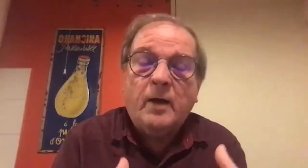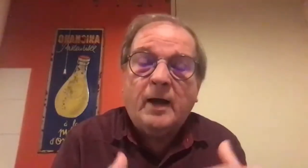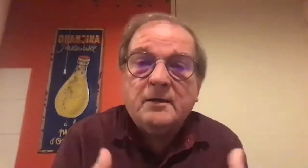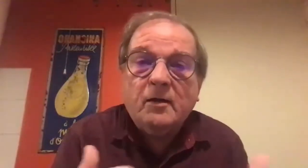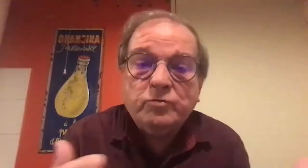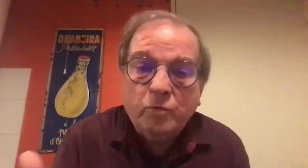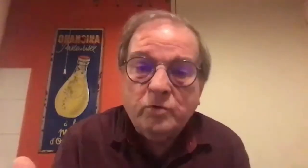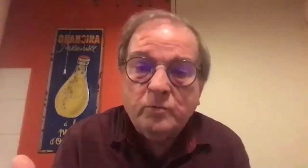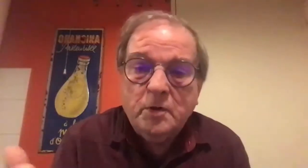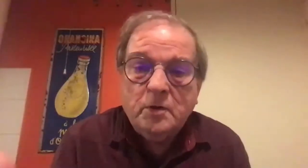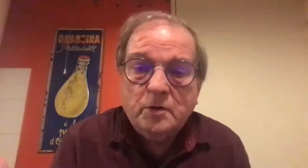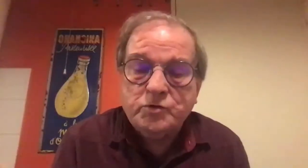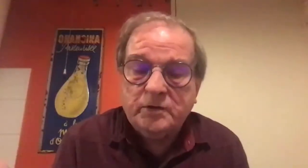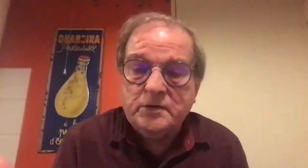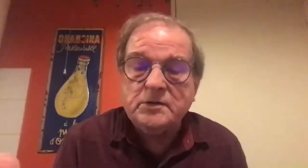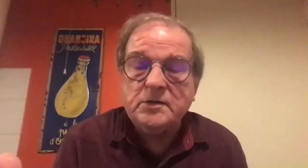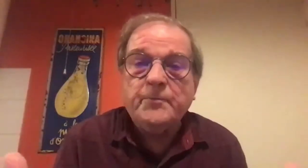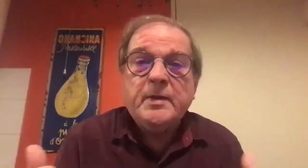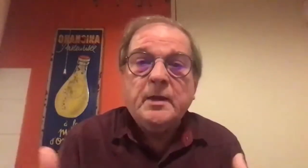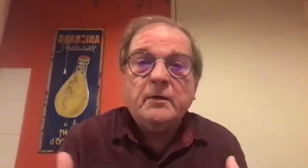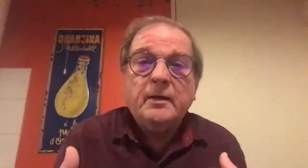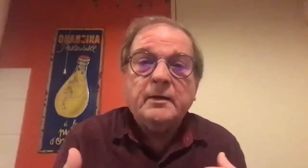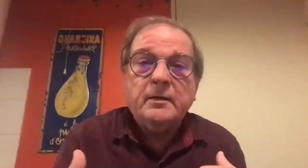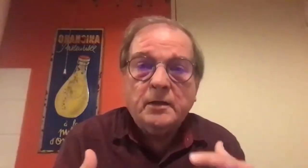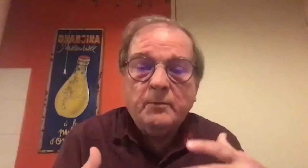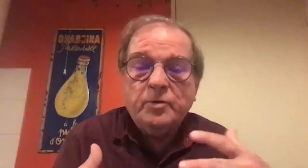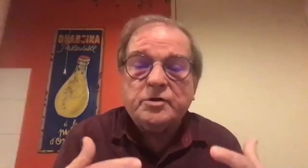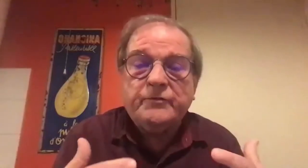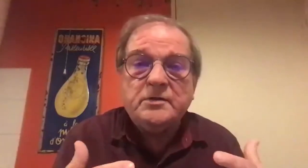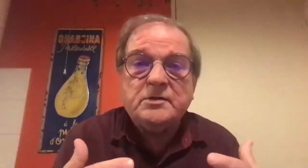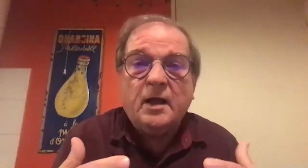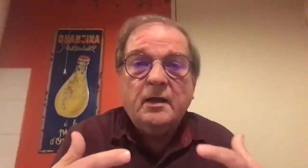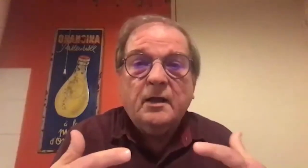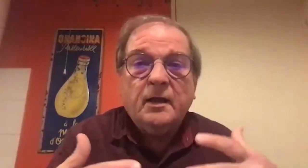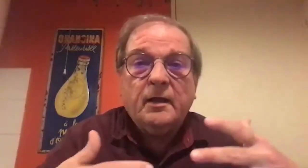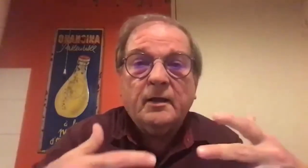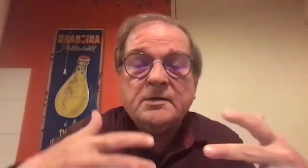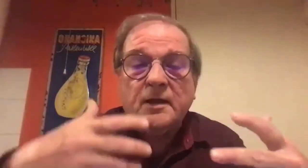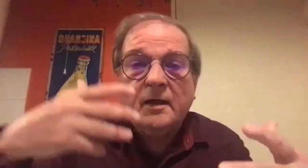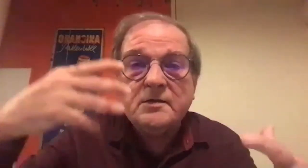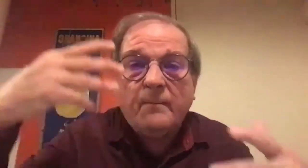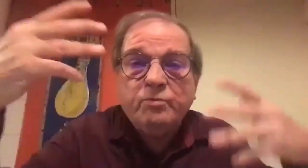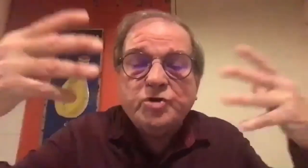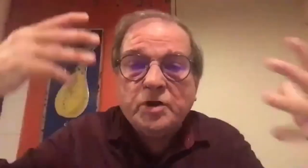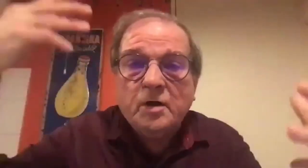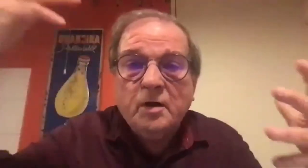dissidências é o caráter autônomo de sua decisão. E muitas vezes